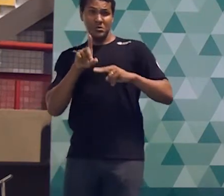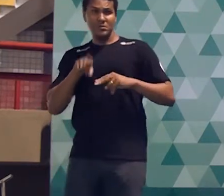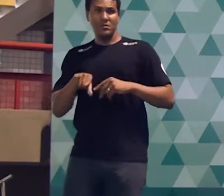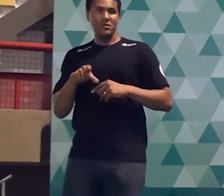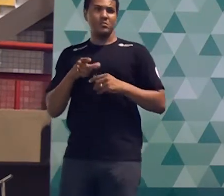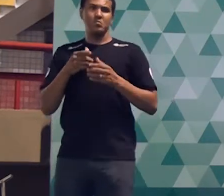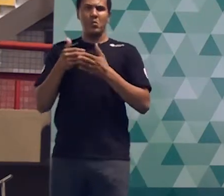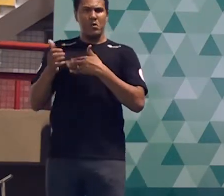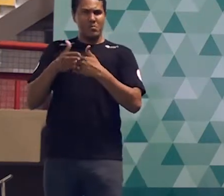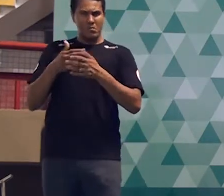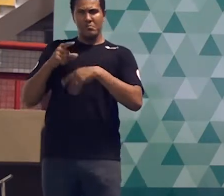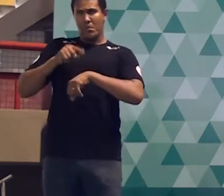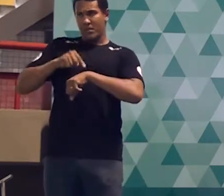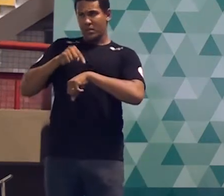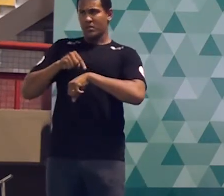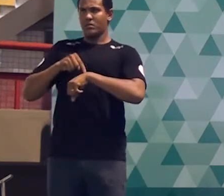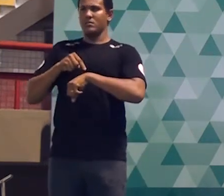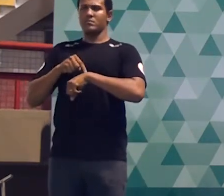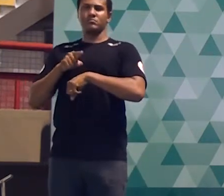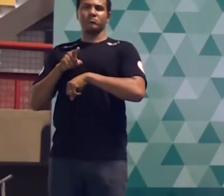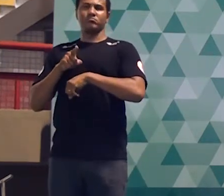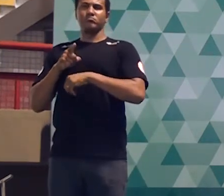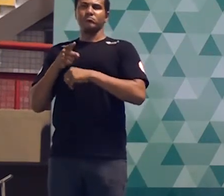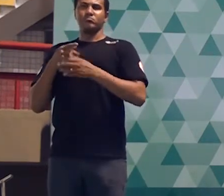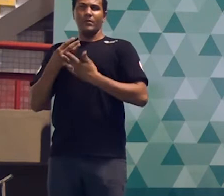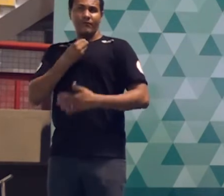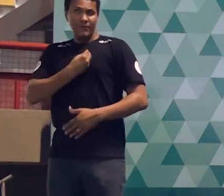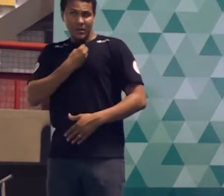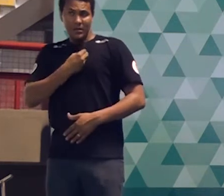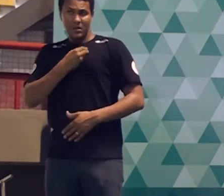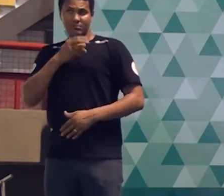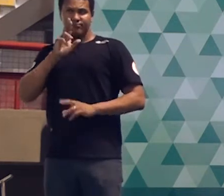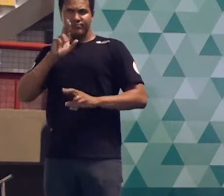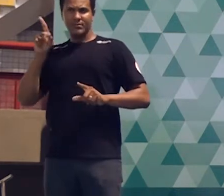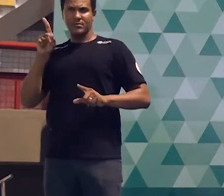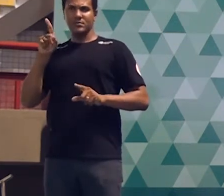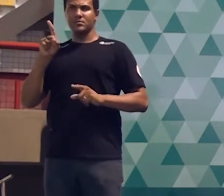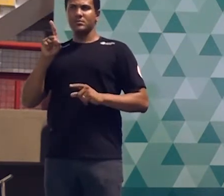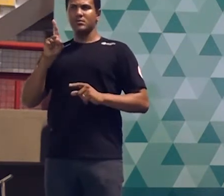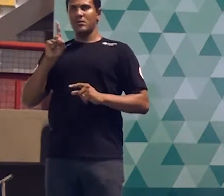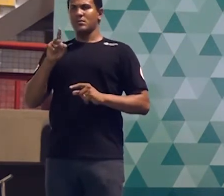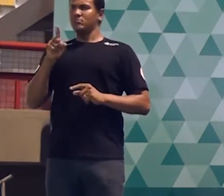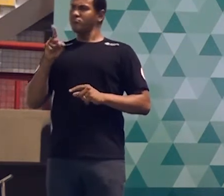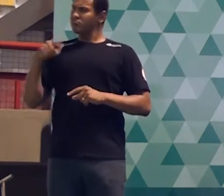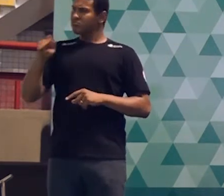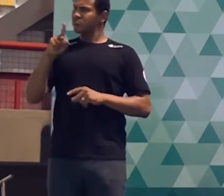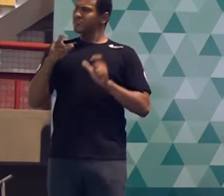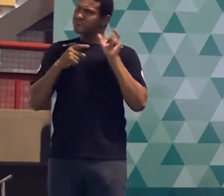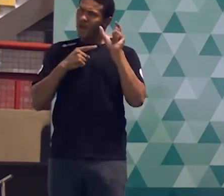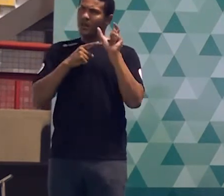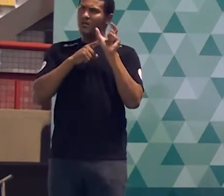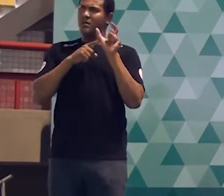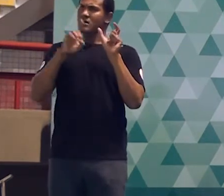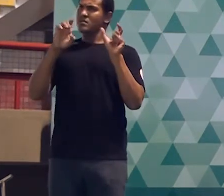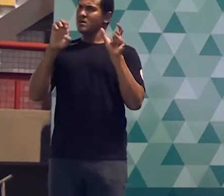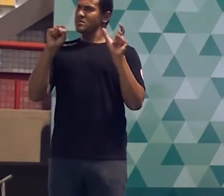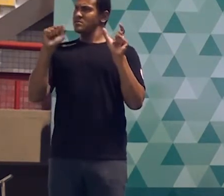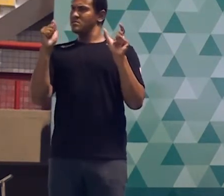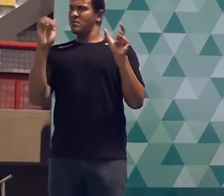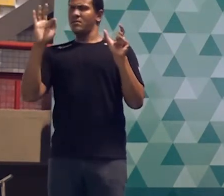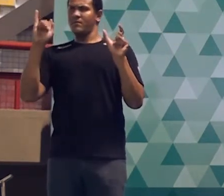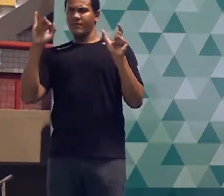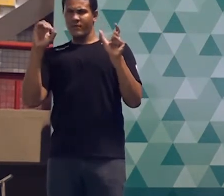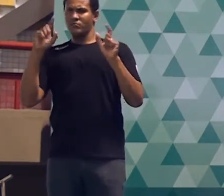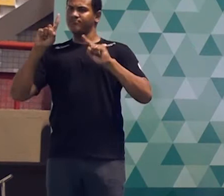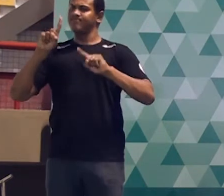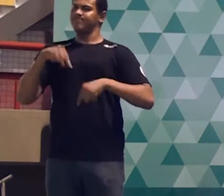momento diferente na vida de vocês, usem a palavra desafio. E vocês vão ver que a vida é